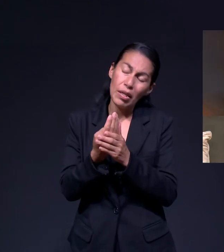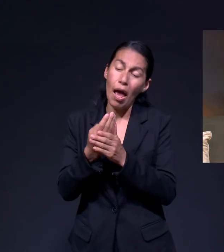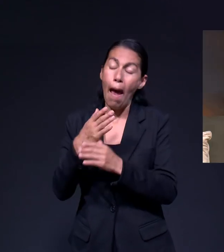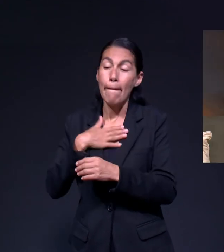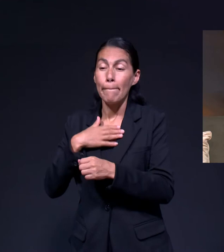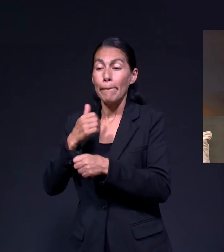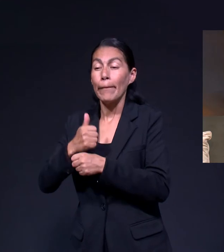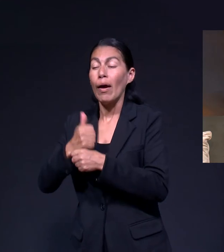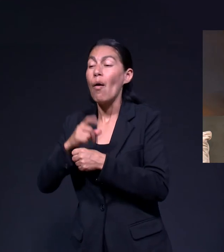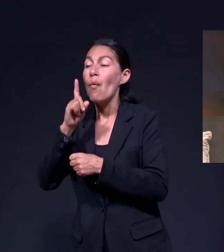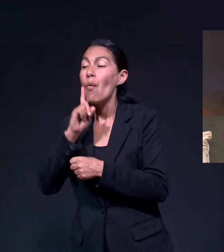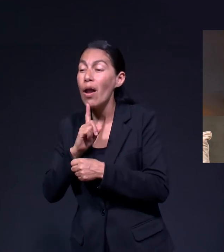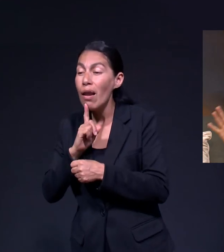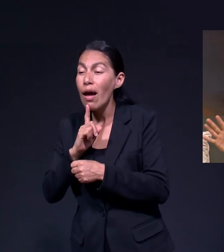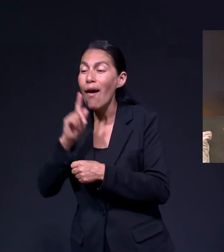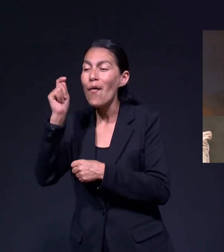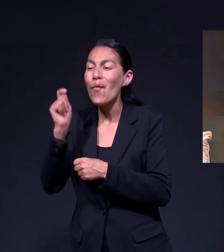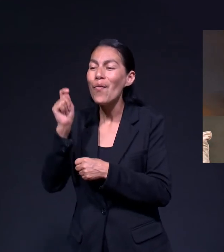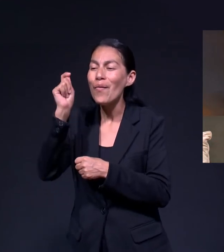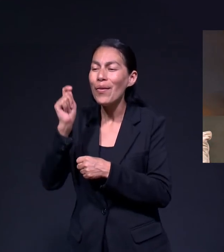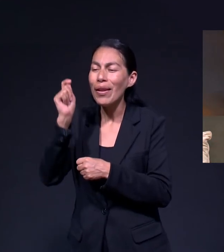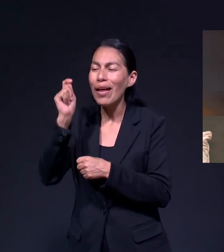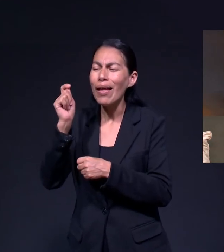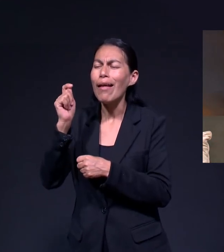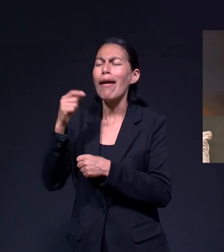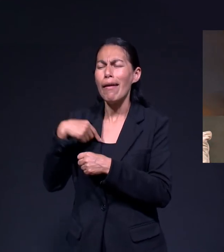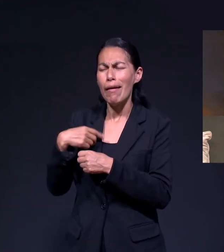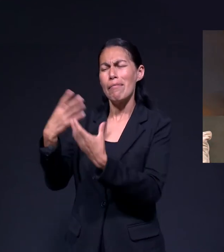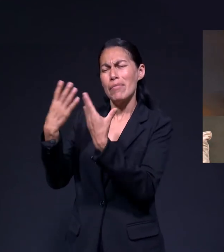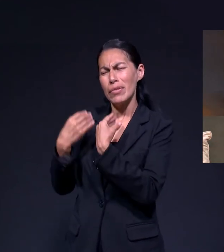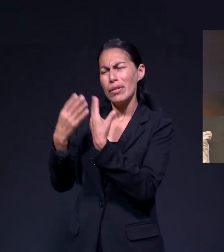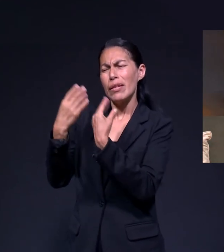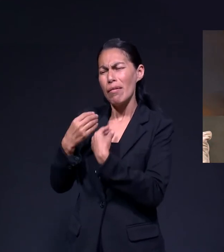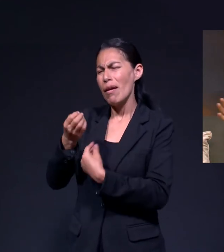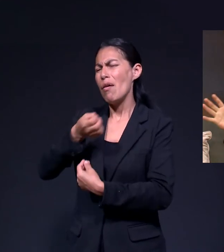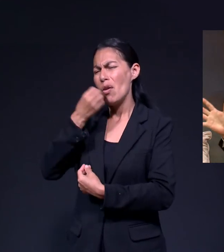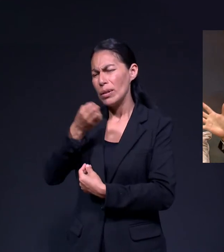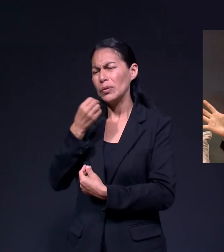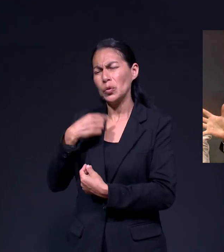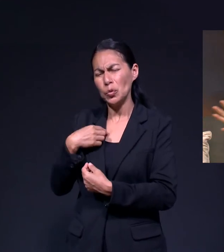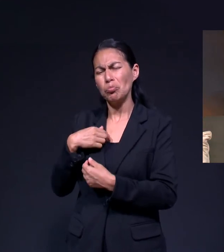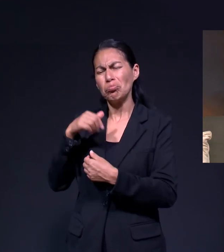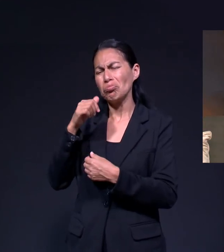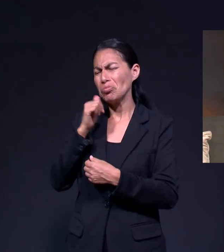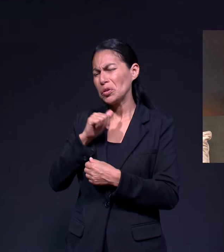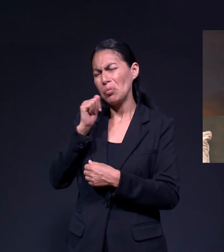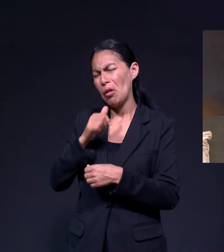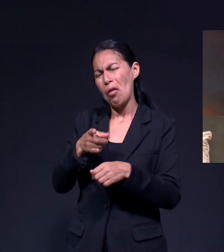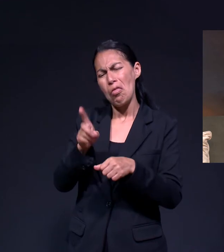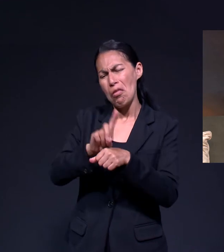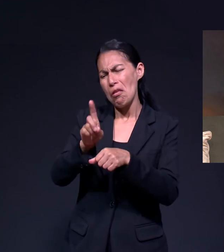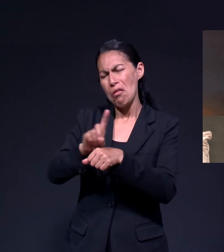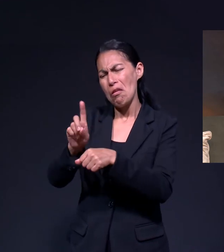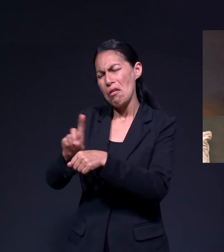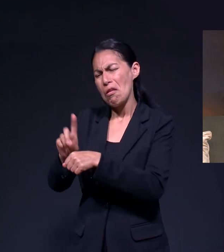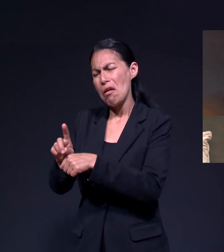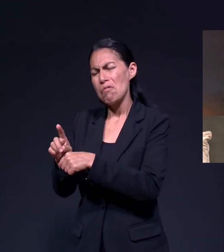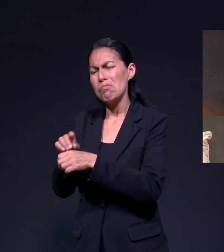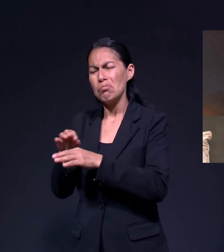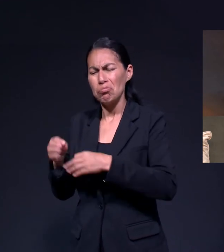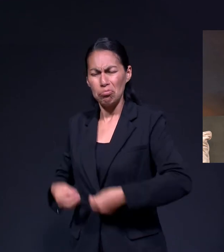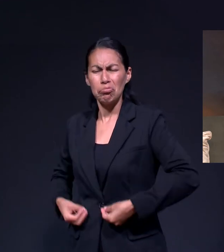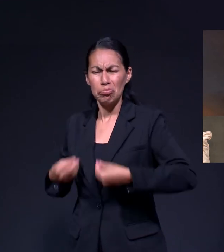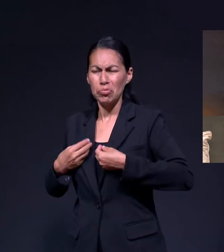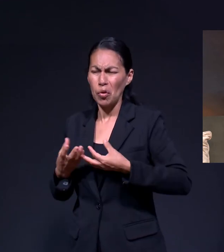me queda con mi abuelita que ya estaba jubilada aparece entonces ella siempre me inculcó la oración verdad